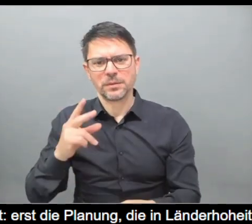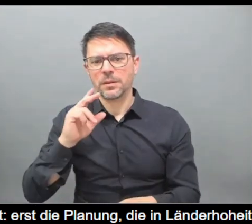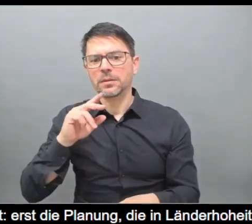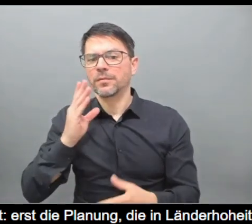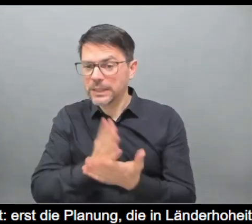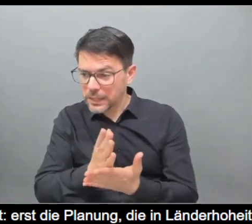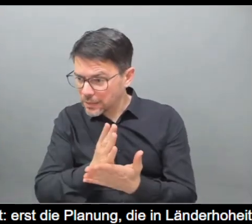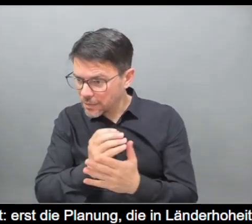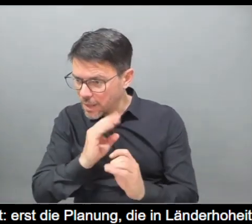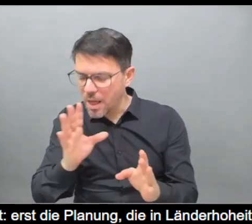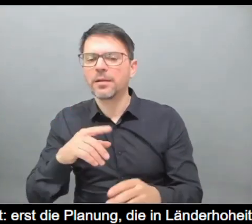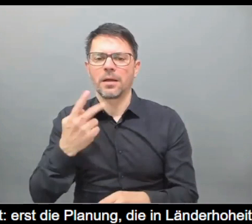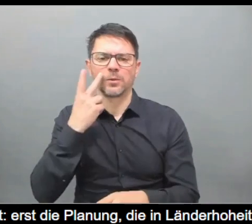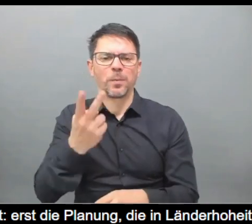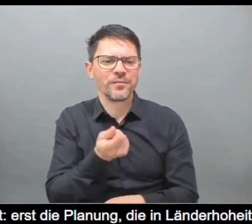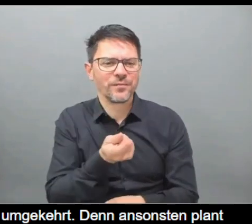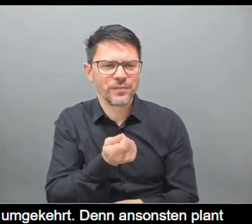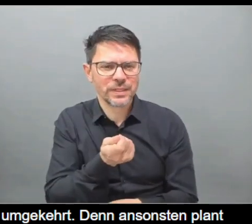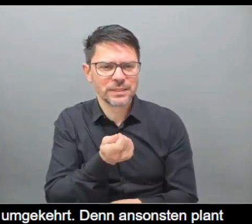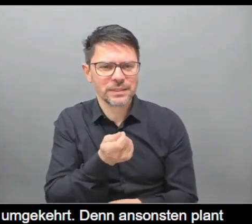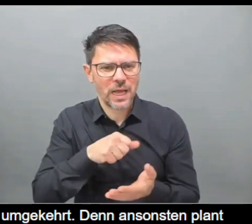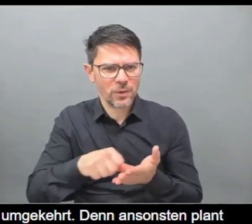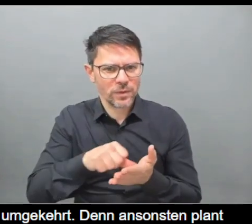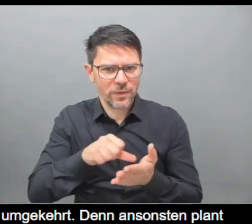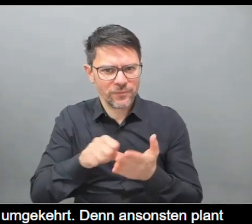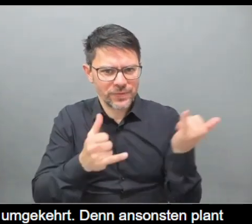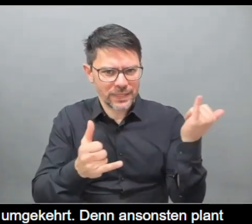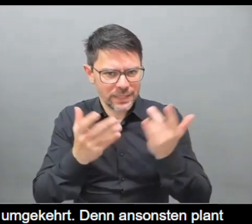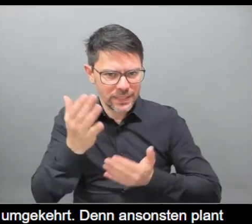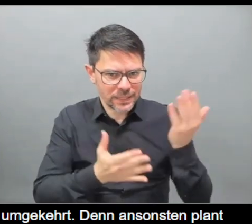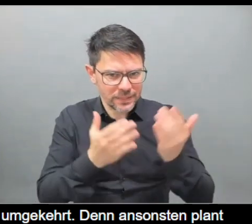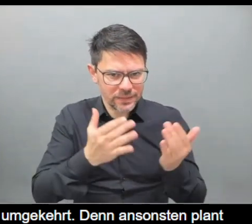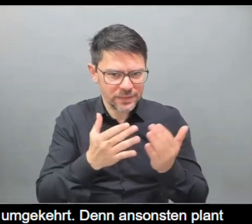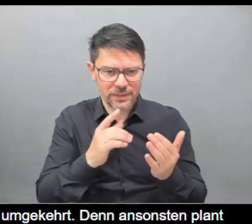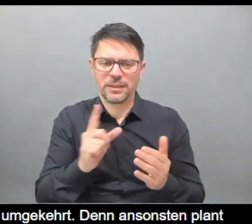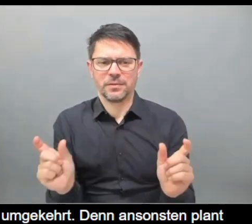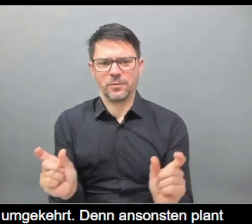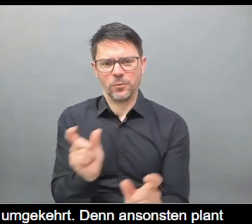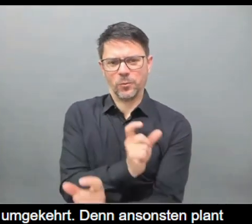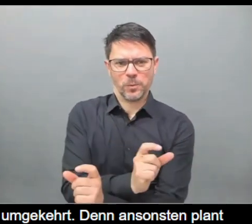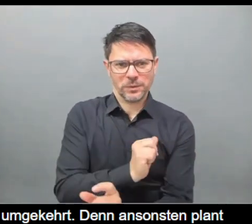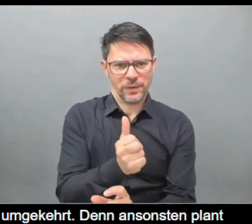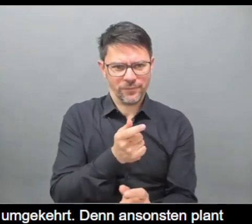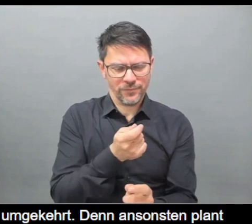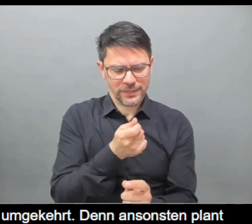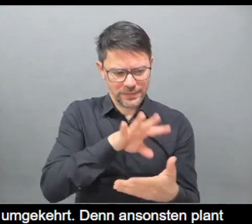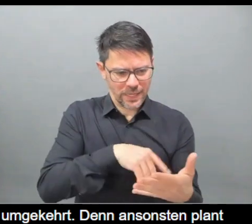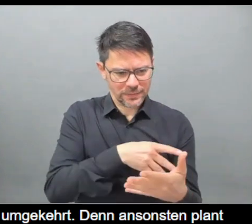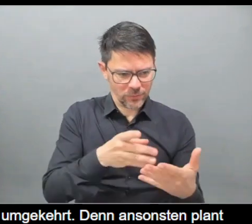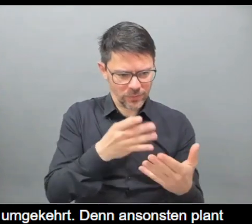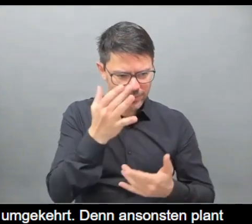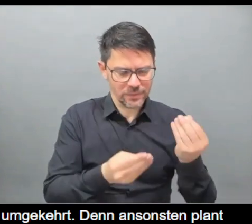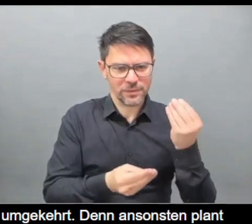Wirtschaftsminister gesagt hat zum Thema Hilfsfonds für Energie, das haben wir leider auch im Krankenhausbereich. Uns wurden vom Bund